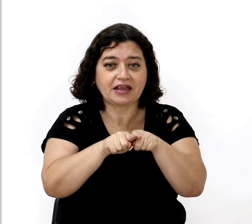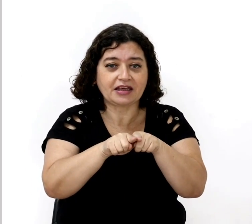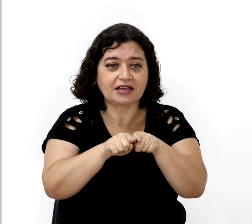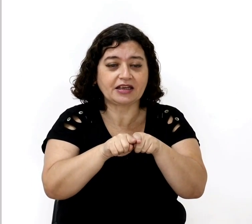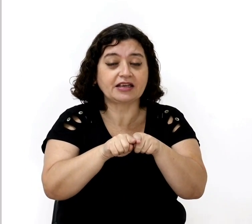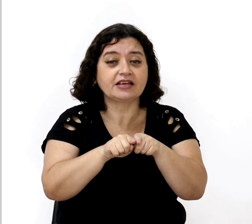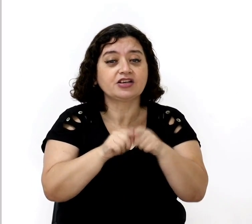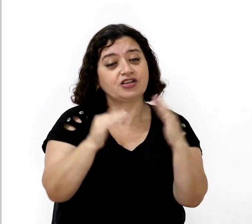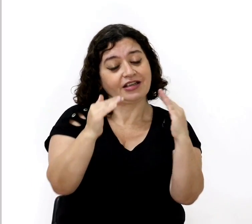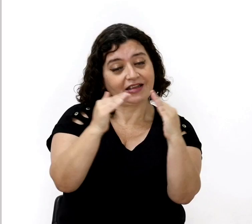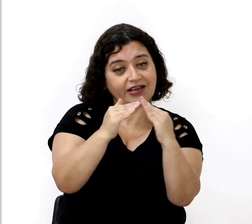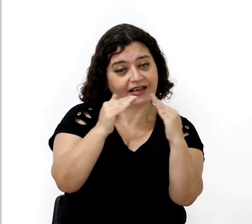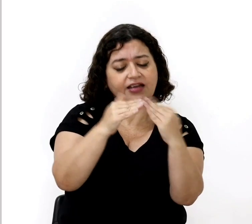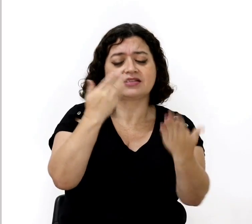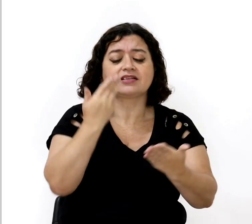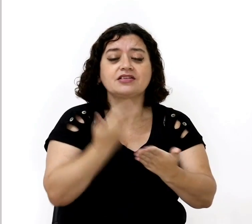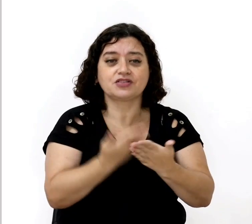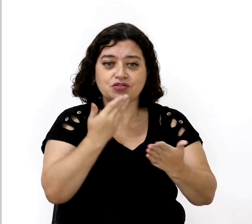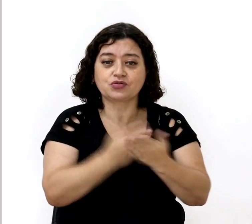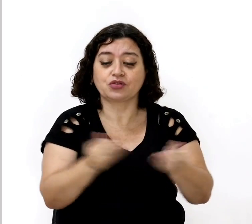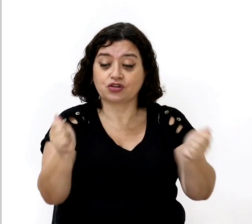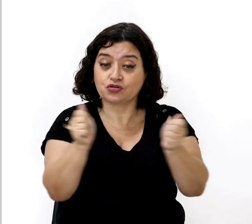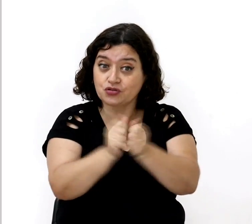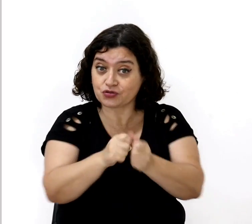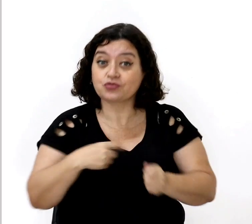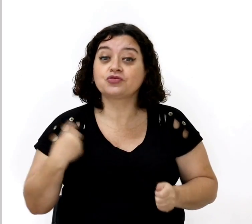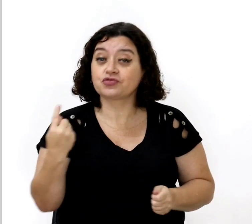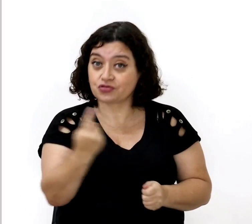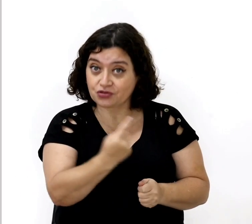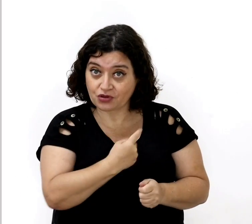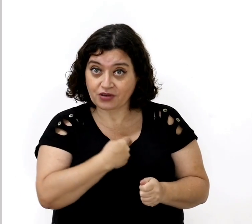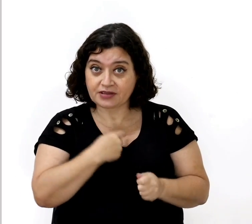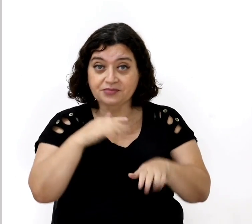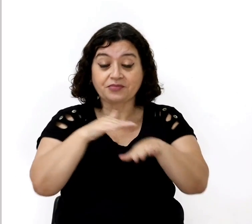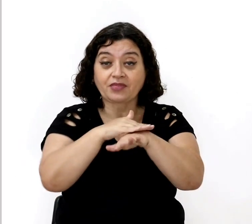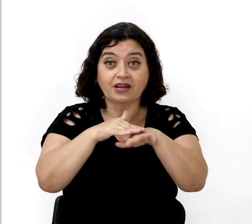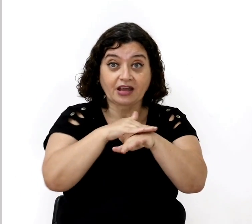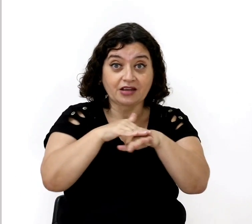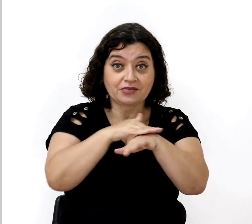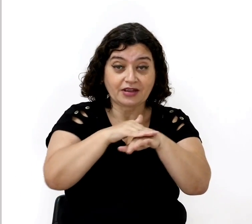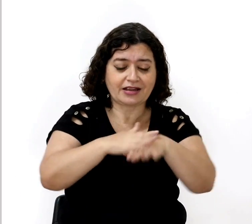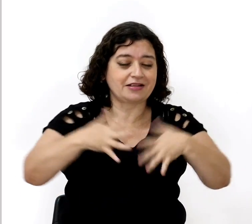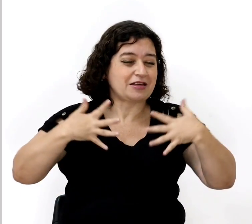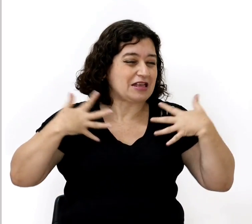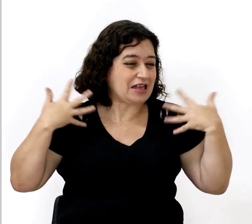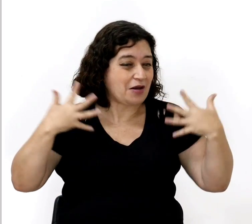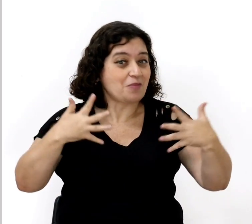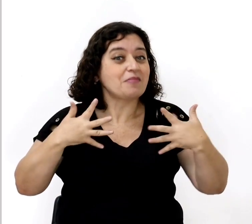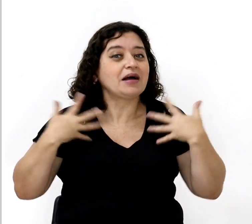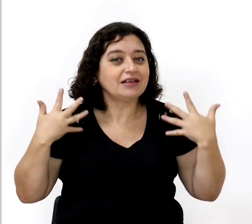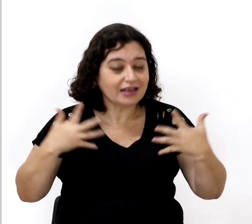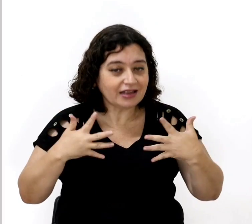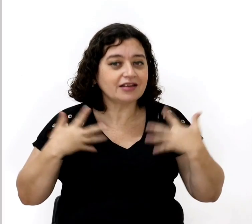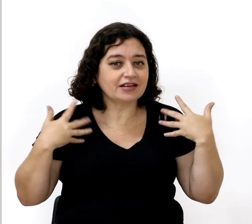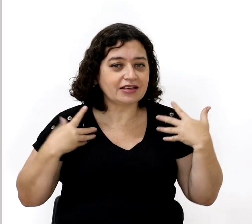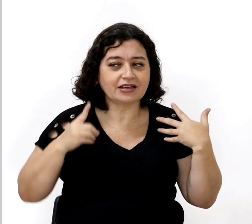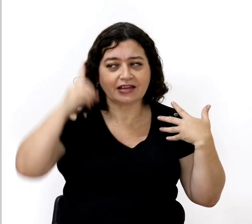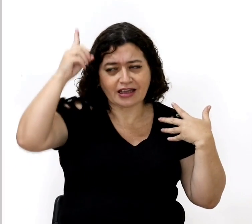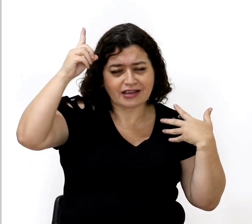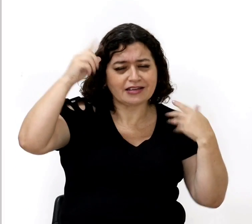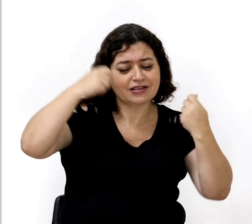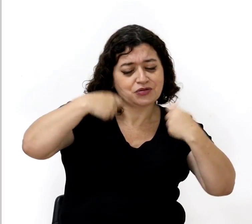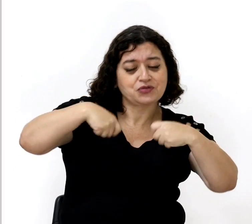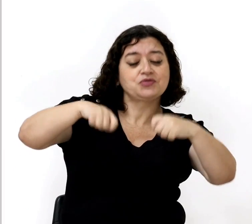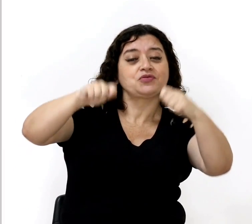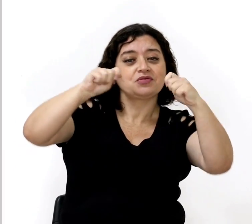estão a partir de casa, estudando conosco aqui. Falar que é uma alegria, um privilégio que Deus